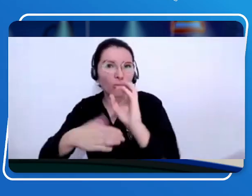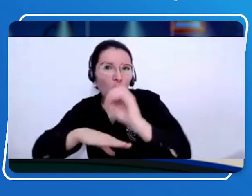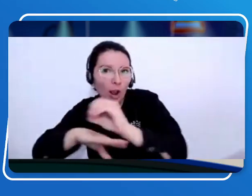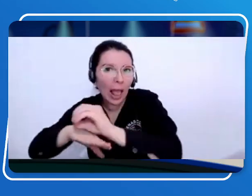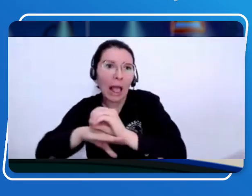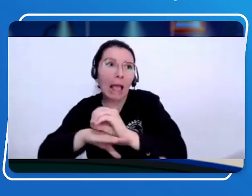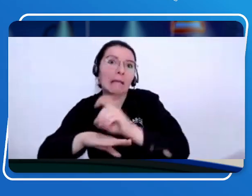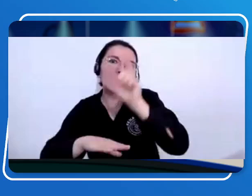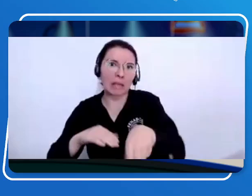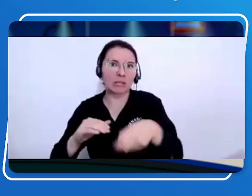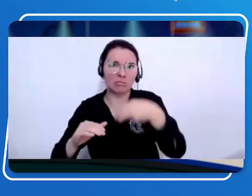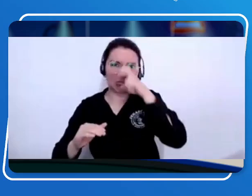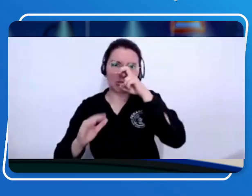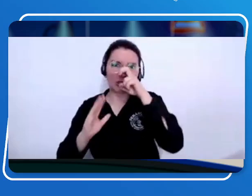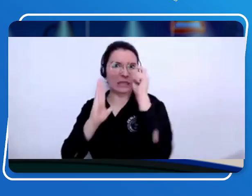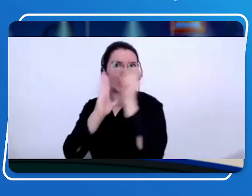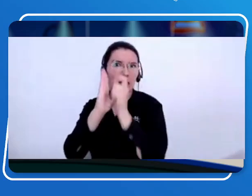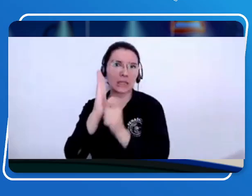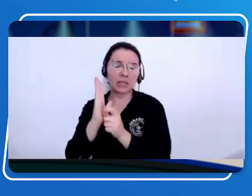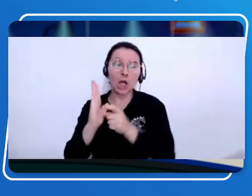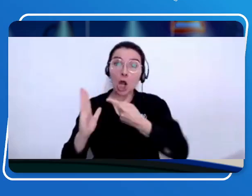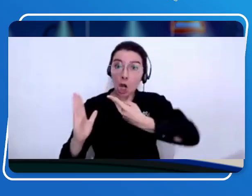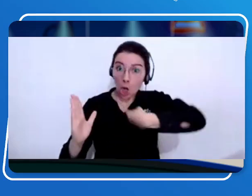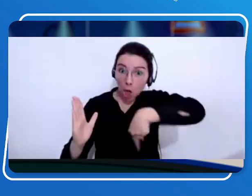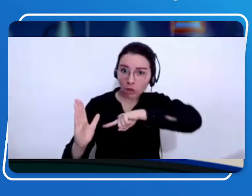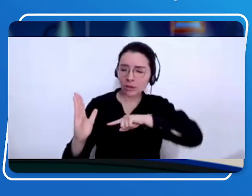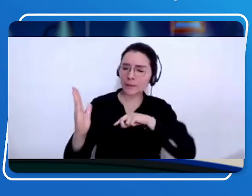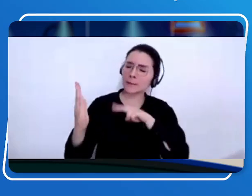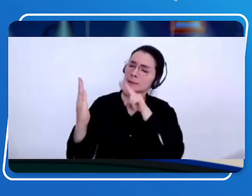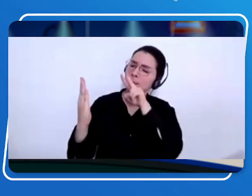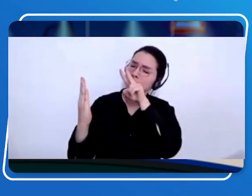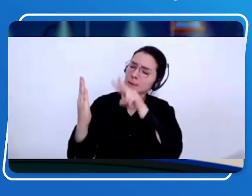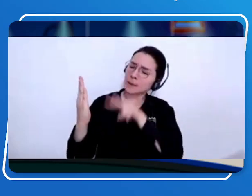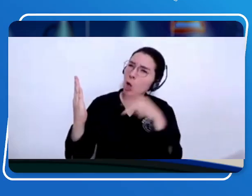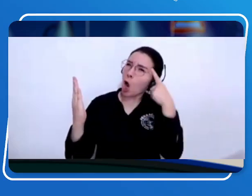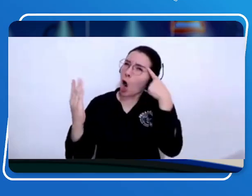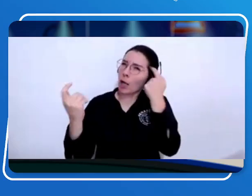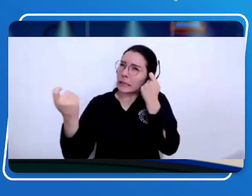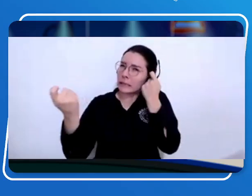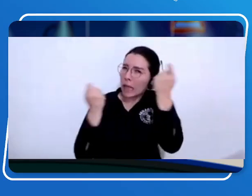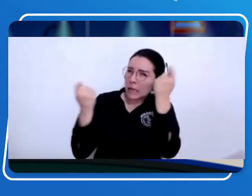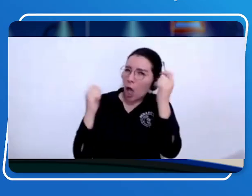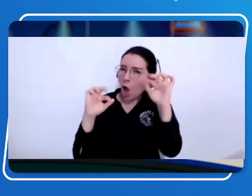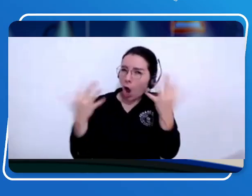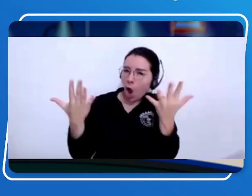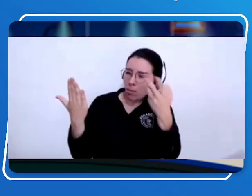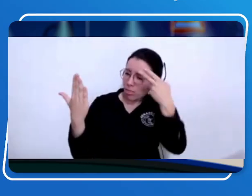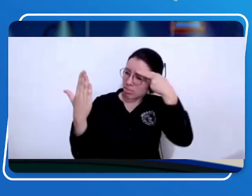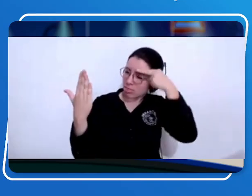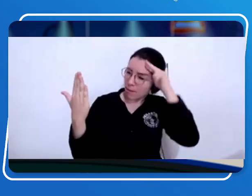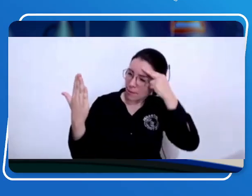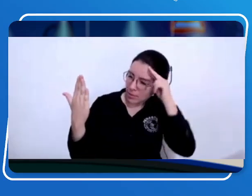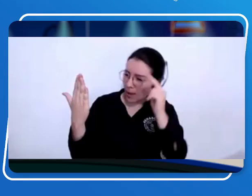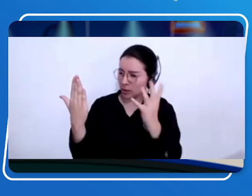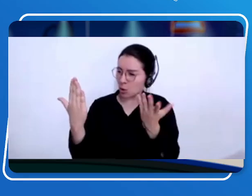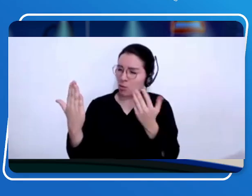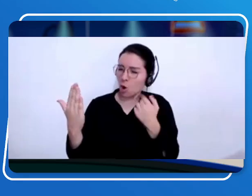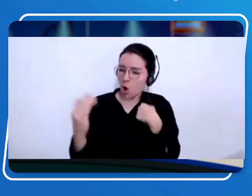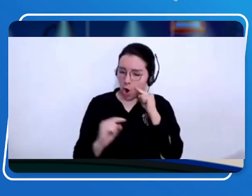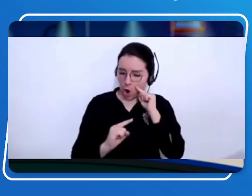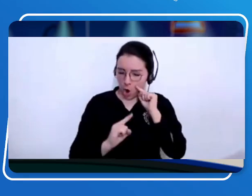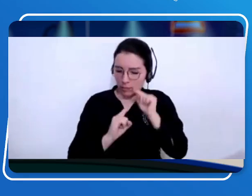Quisimos darle una interpretación práctica a esa norma. Quisimos, con un espíritu